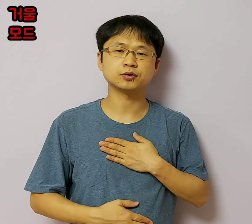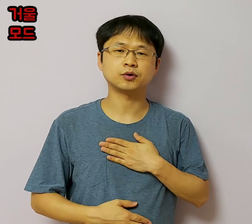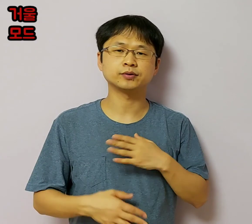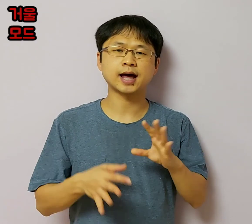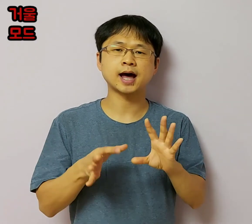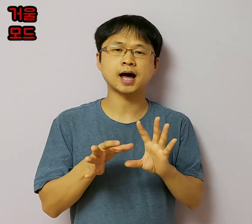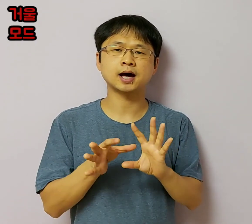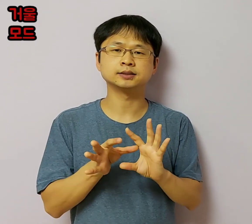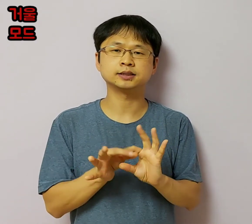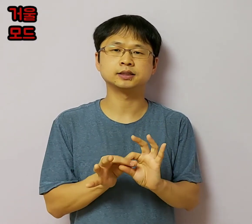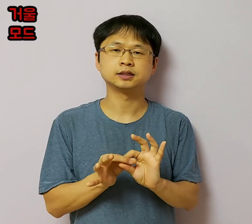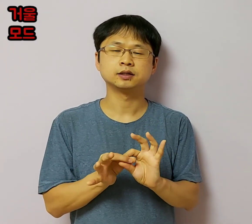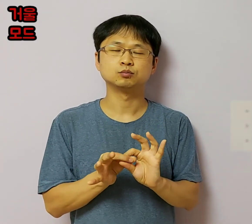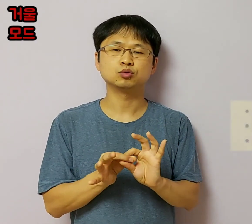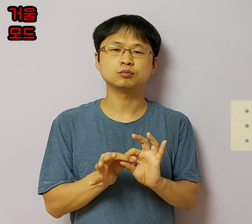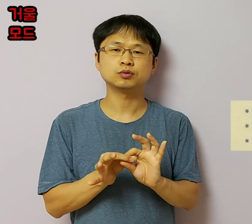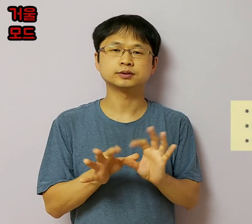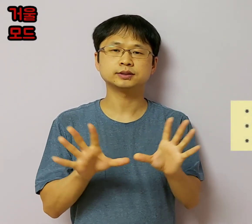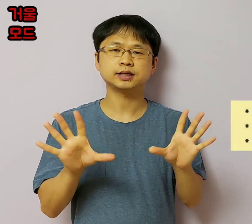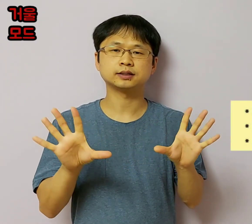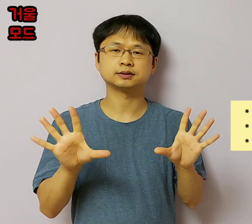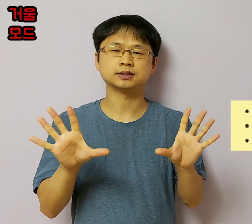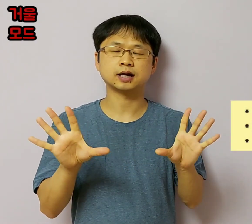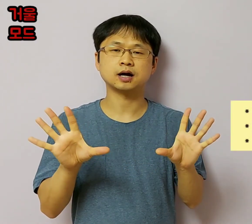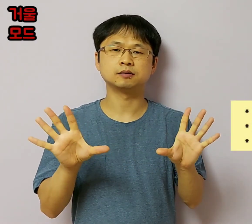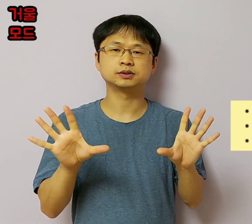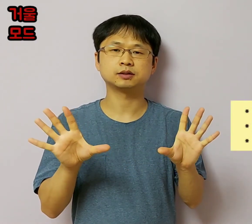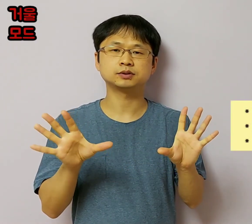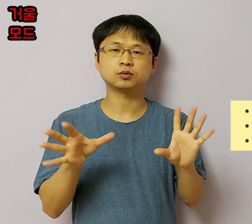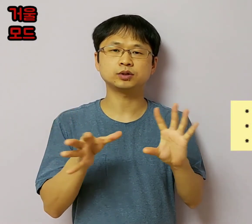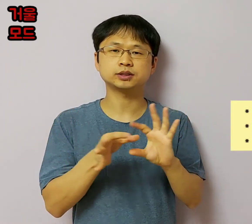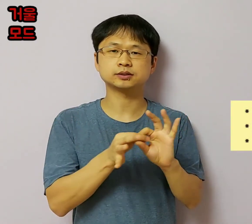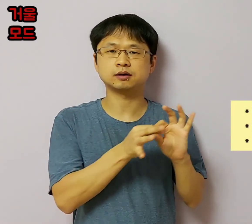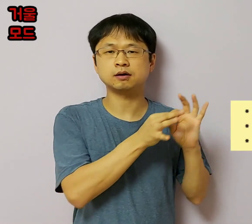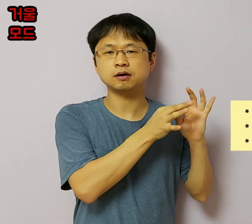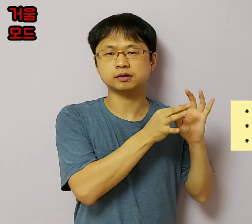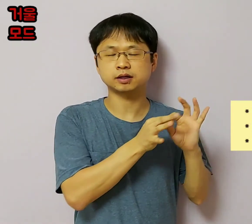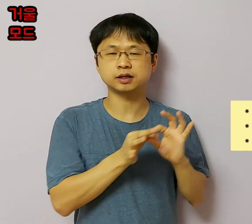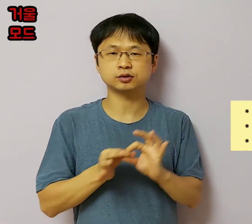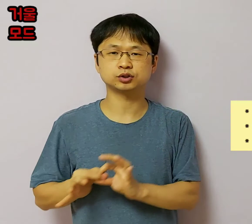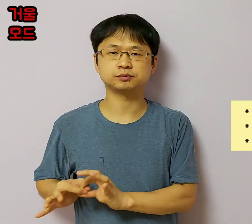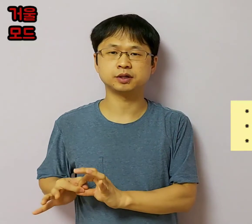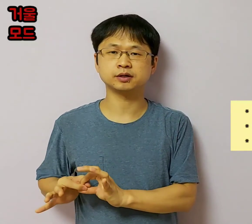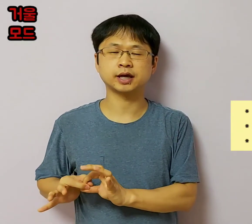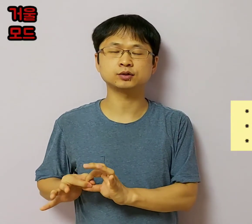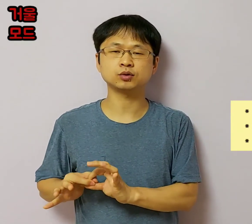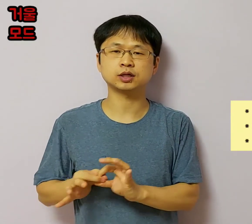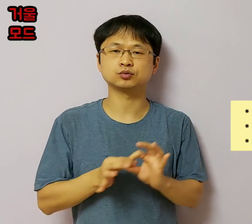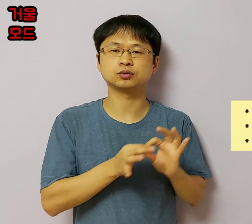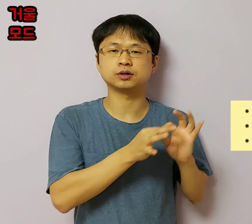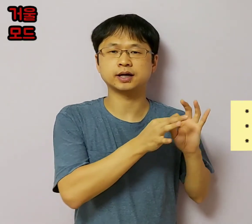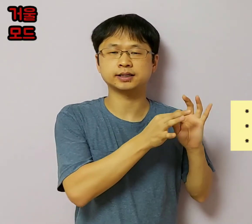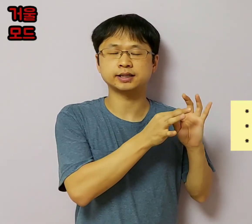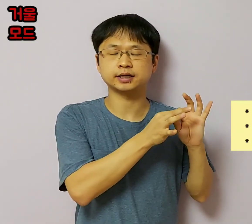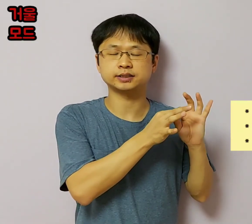배웠고요. 나의 무엇의 하는 것은 아까 엄지검지 고리 지어서 이렇게 내려주시면 계속이란 수어가 된다